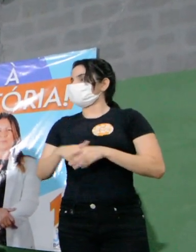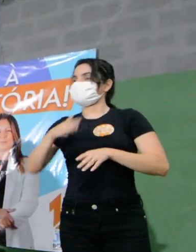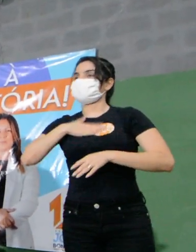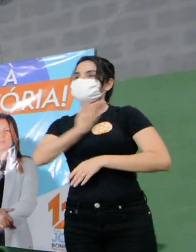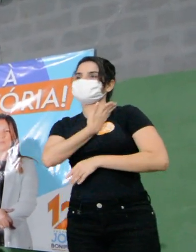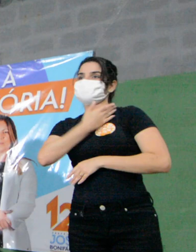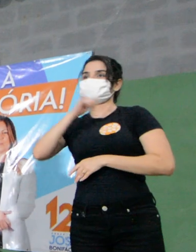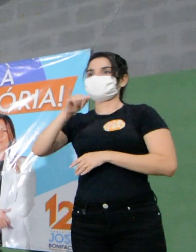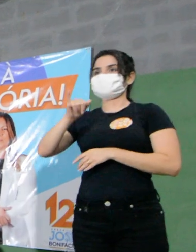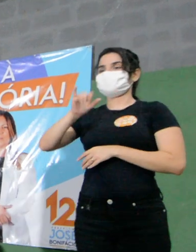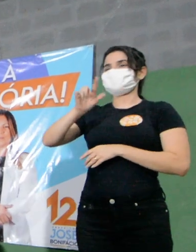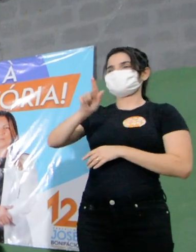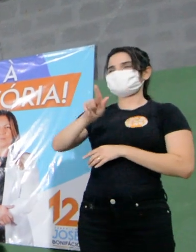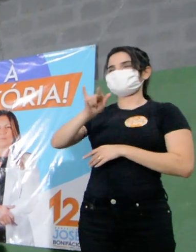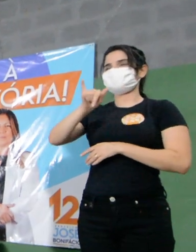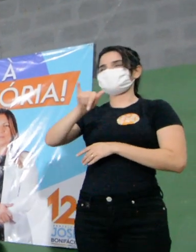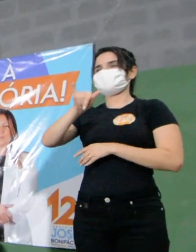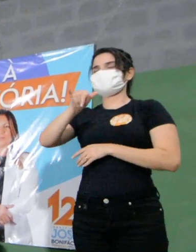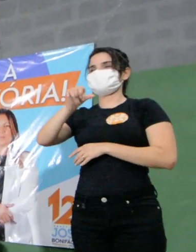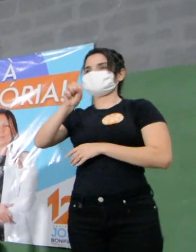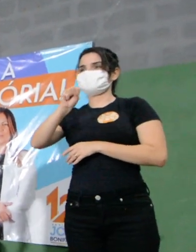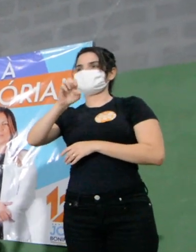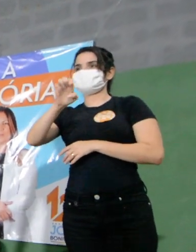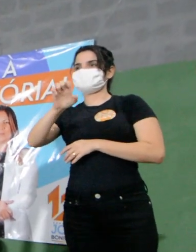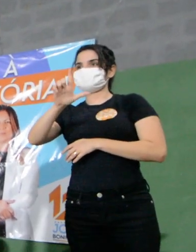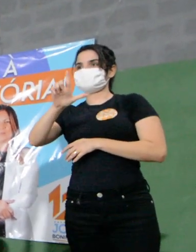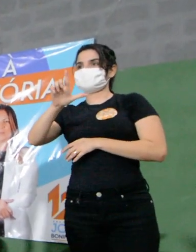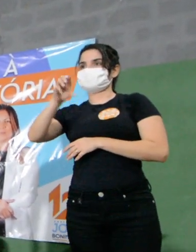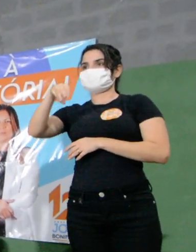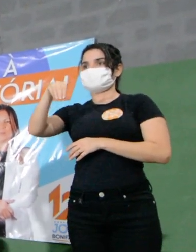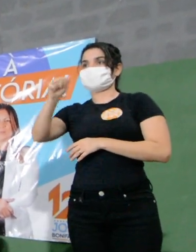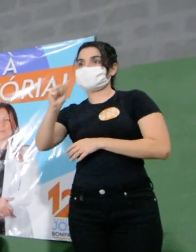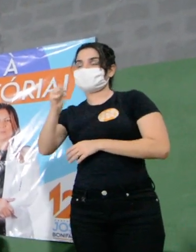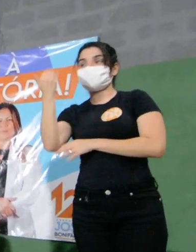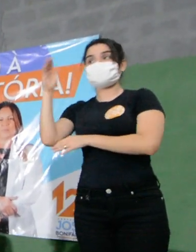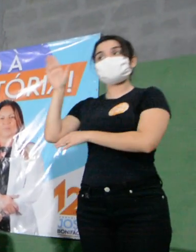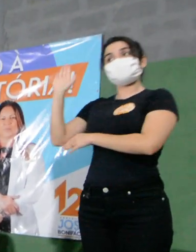Giselma... Se a minha amiga Giselma é candidata,